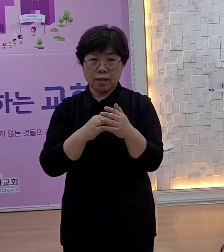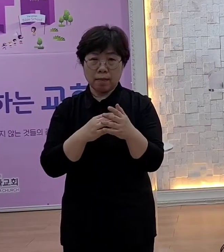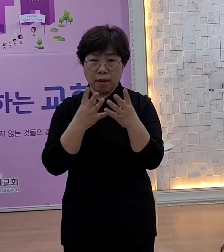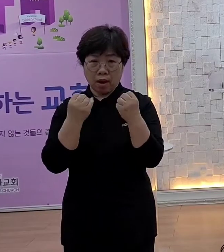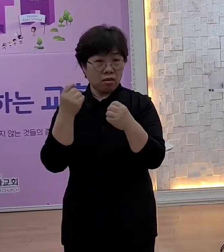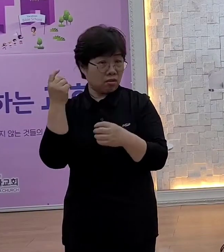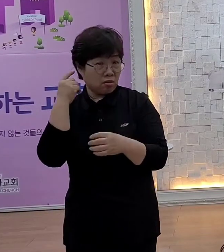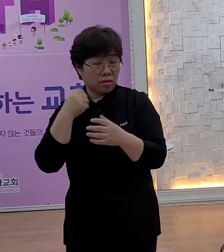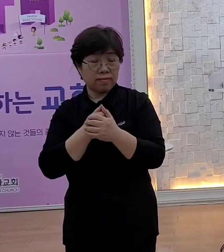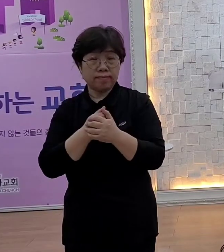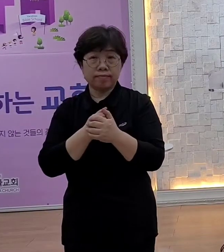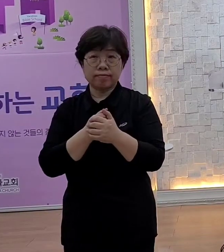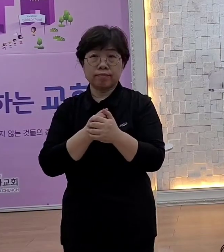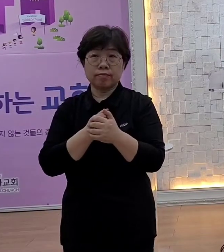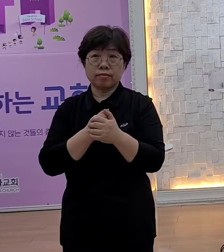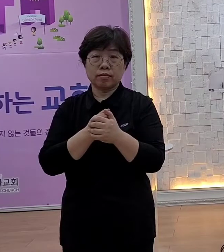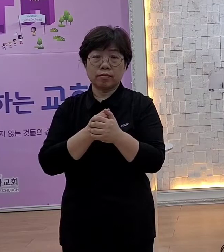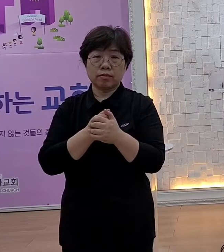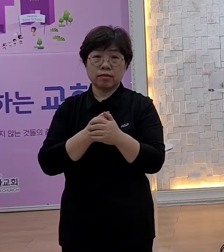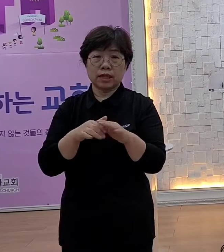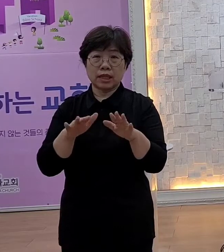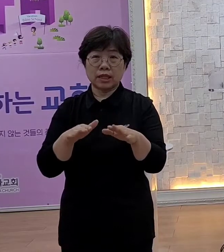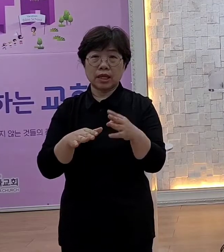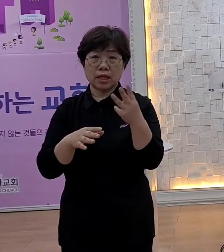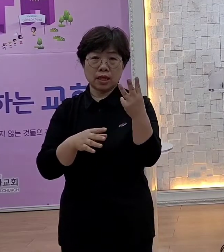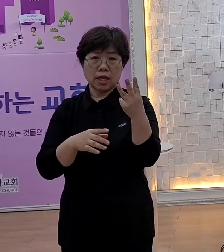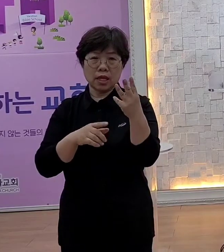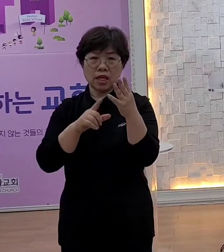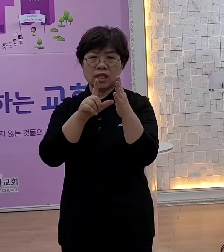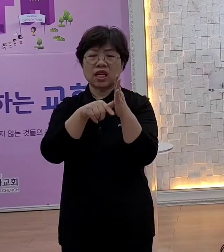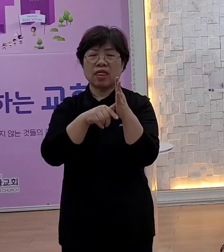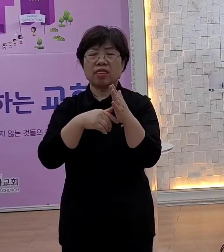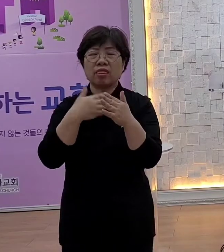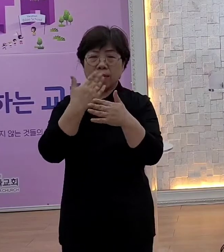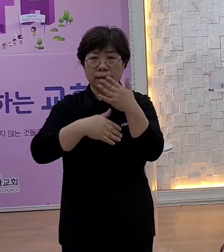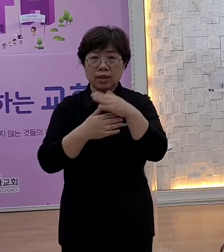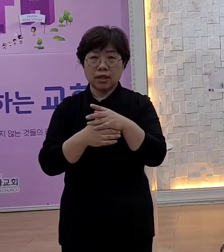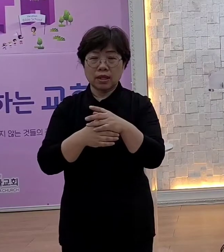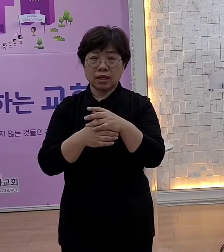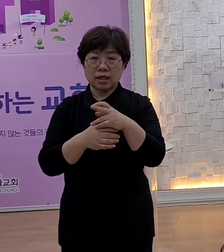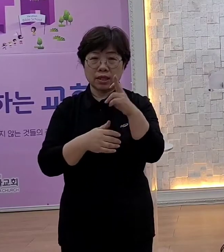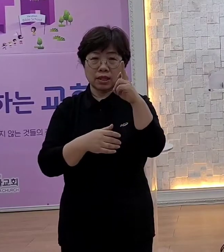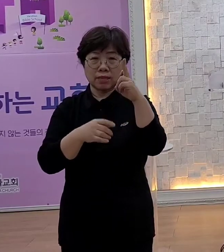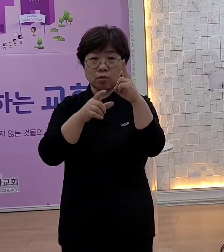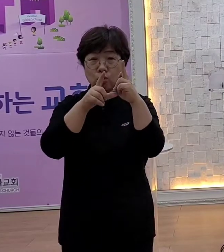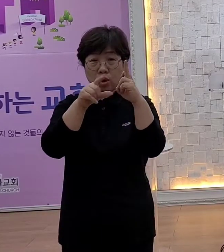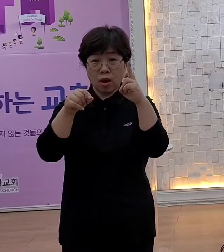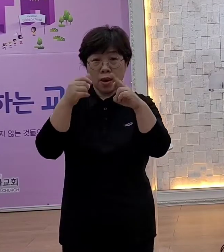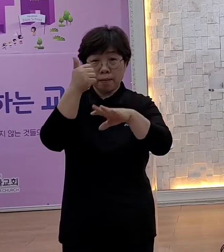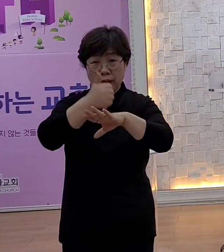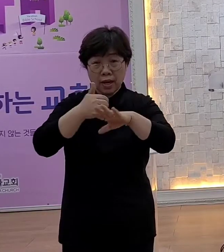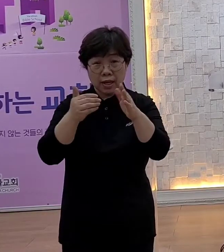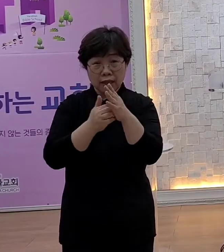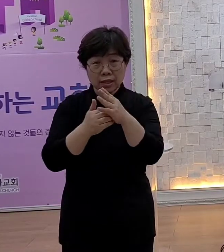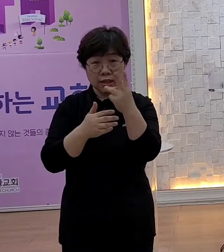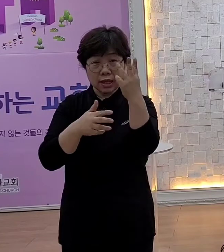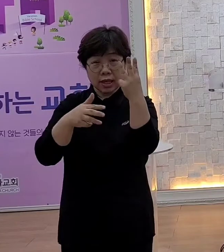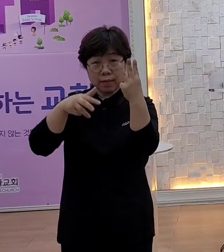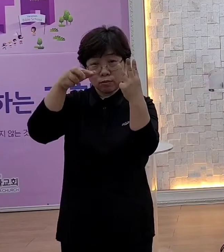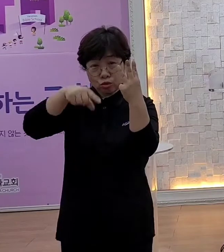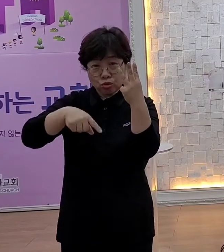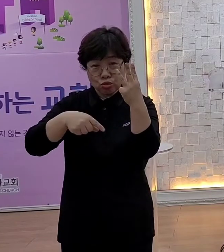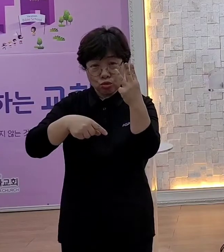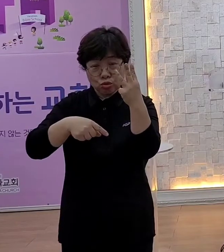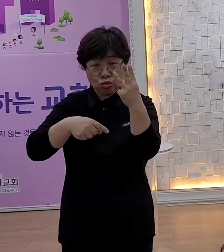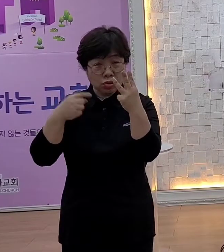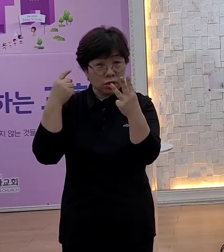할애했습니다. 여러분 이제 3번밖에 안 남았어요. 오늘과 이제 12월 말까지 이제 3주를 하면